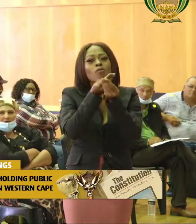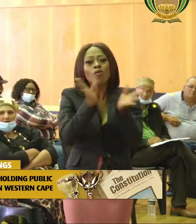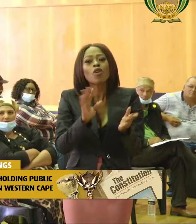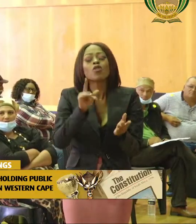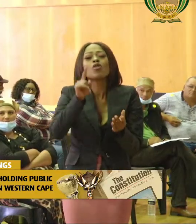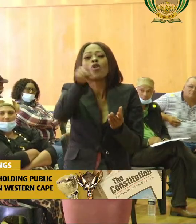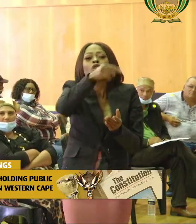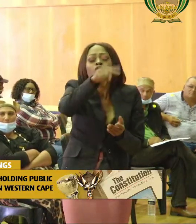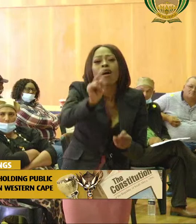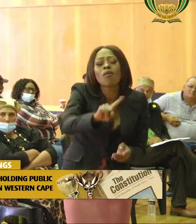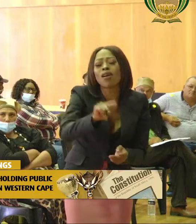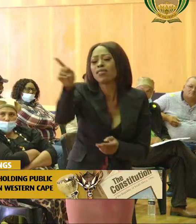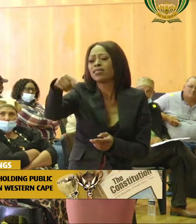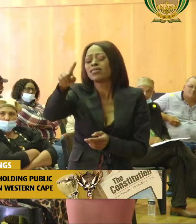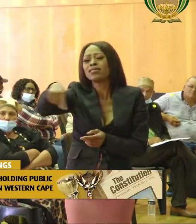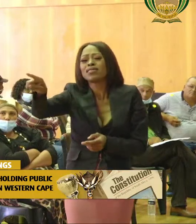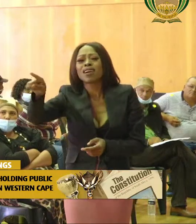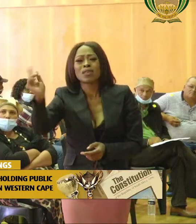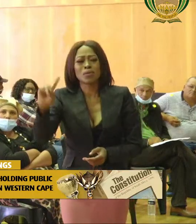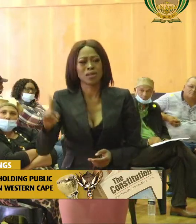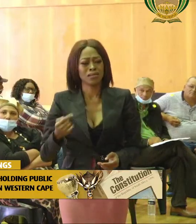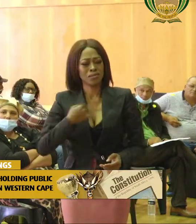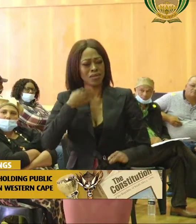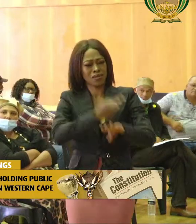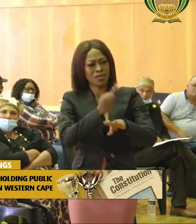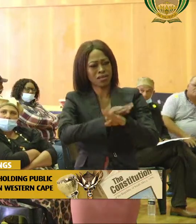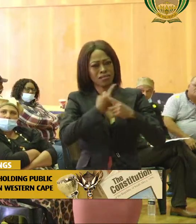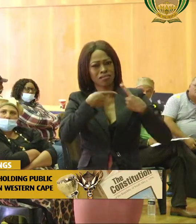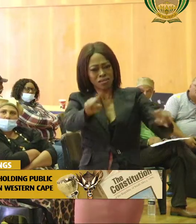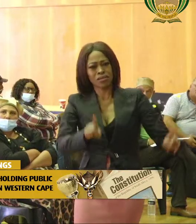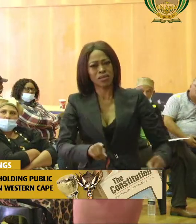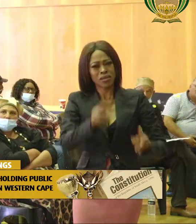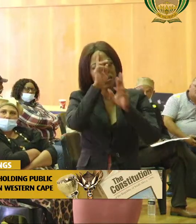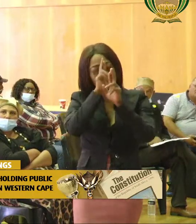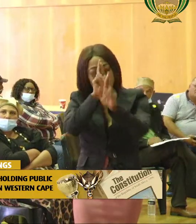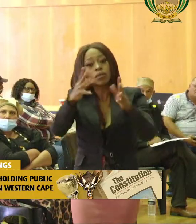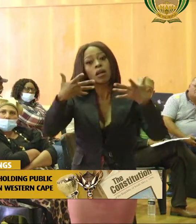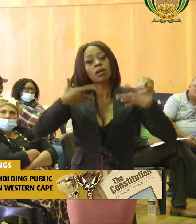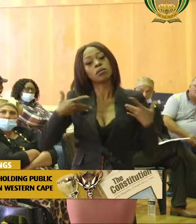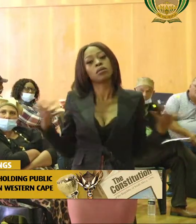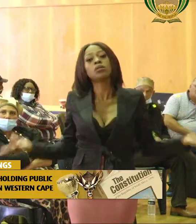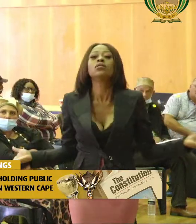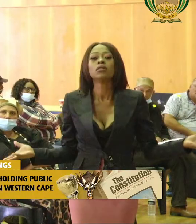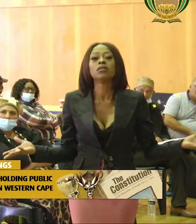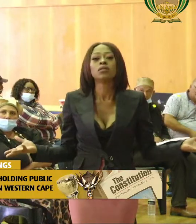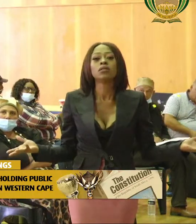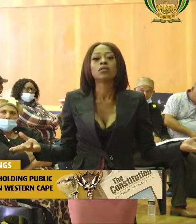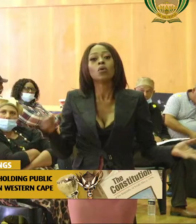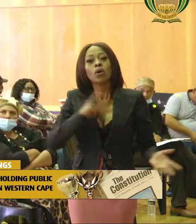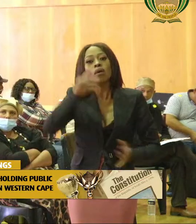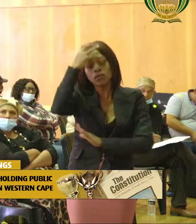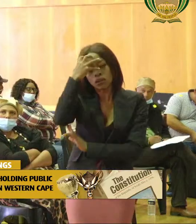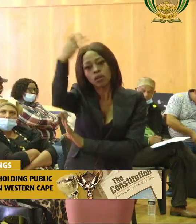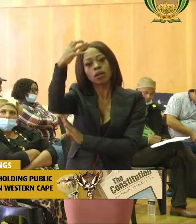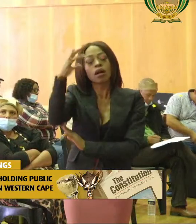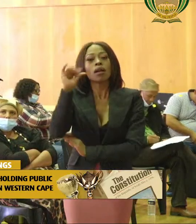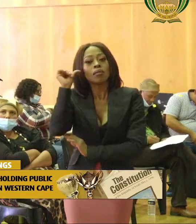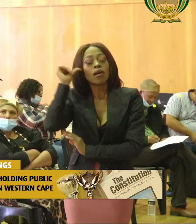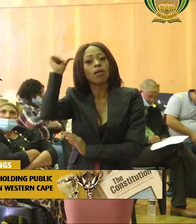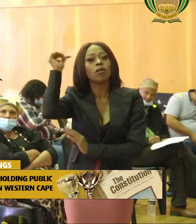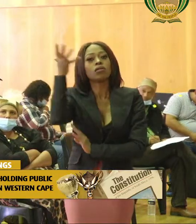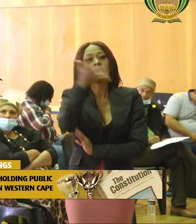reg en wat is verkeerd. Ek is nie 'n foreigner nie. Respekteer my as die eienaar van die land,